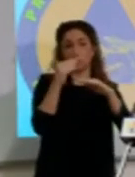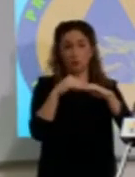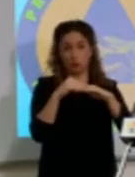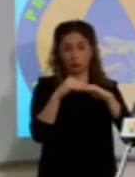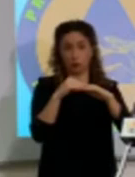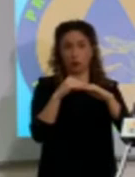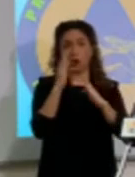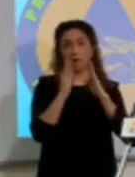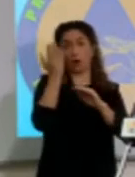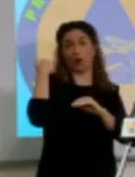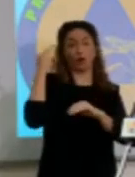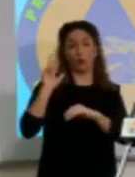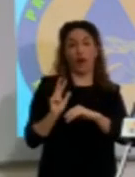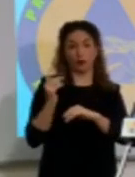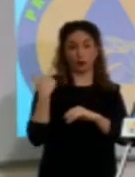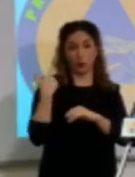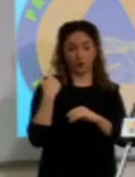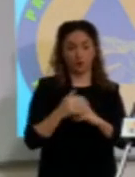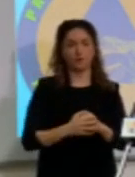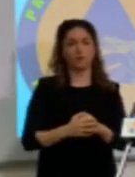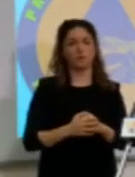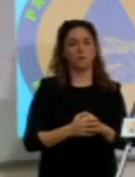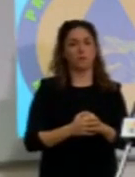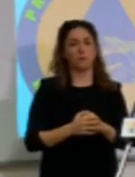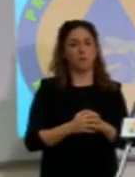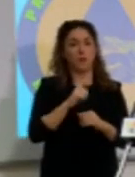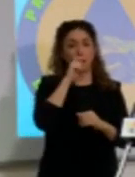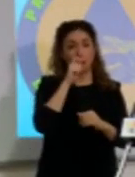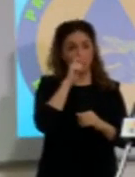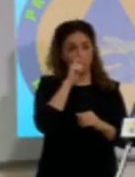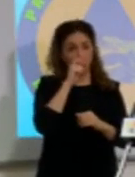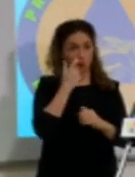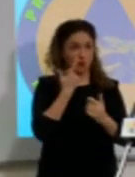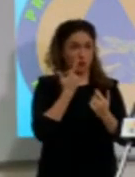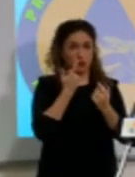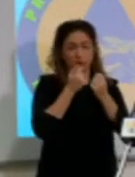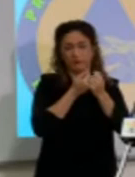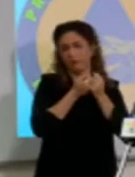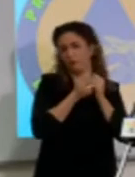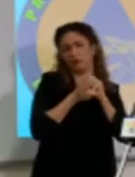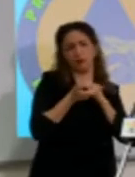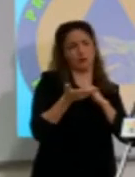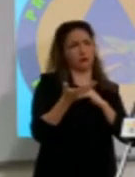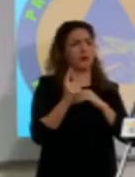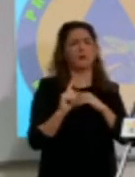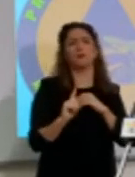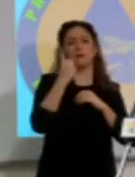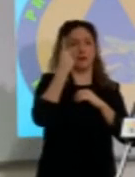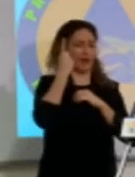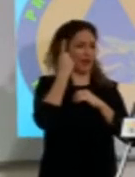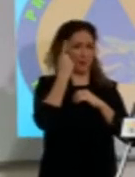positivi ad inizio pandemia 150.000 909 68.700 92 gli attualmente